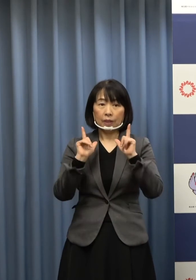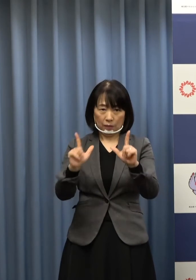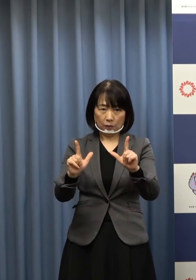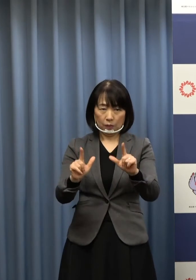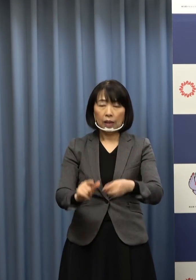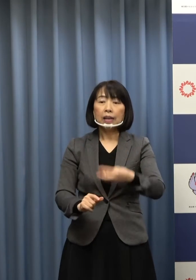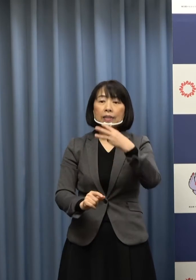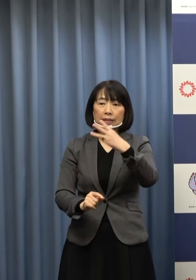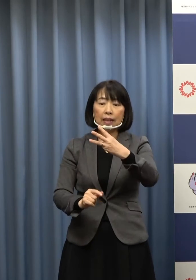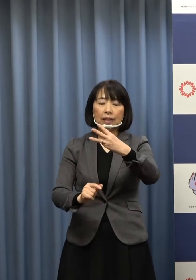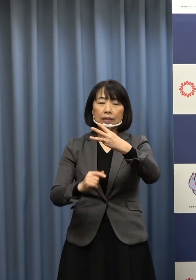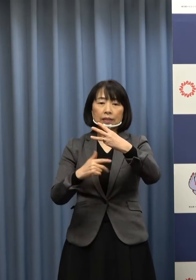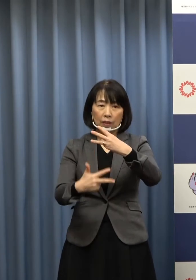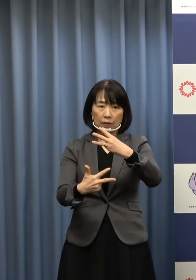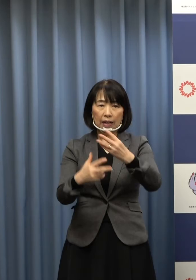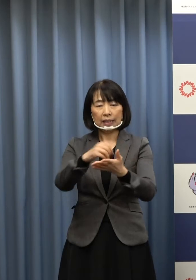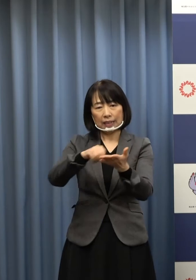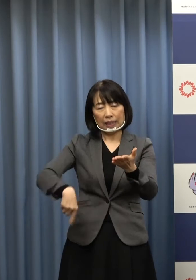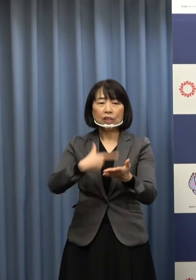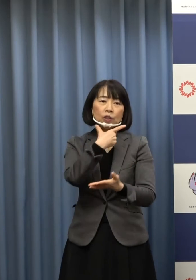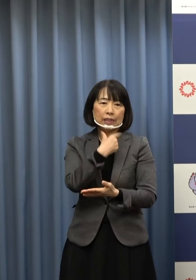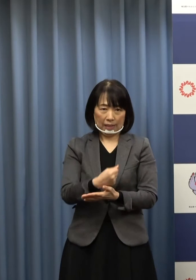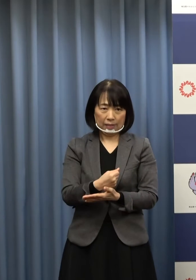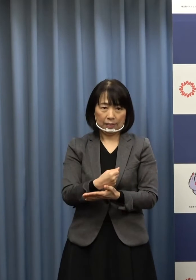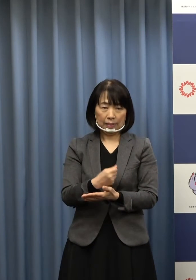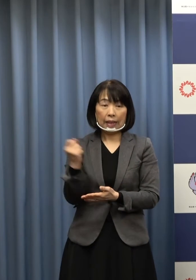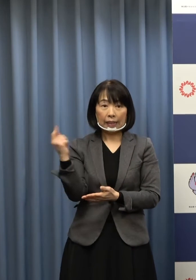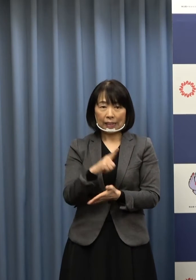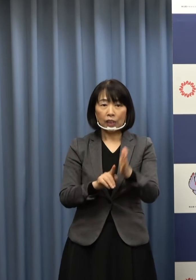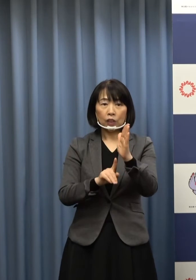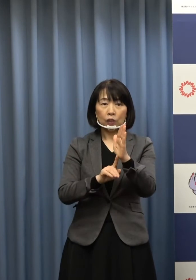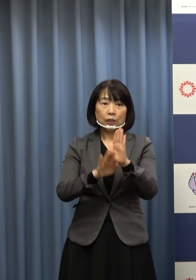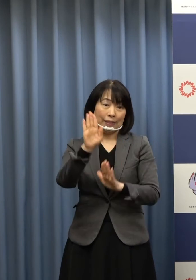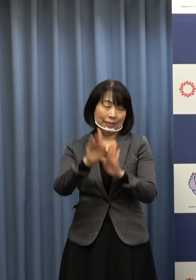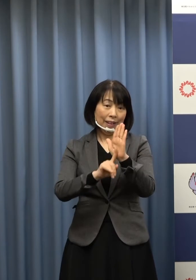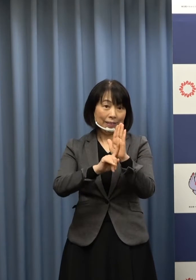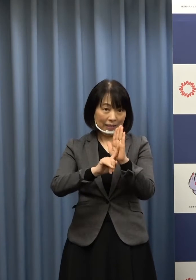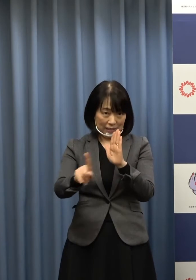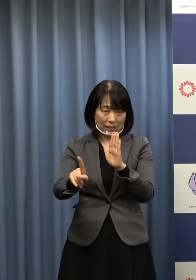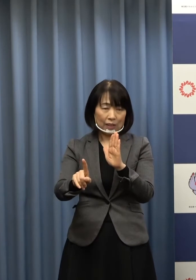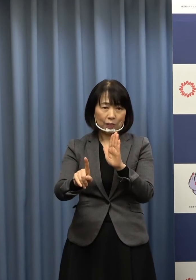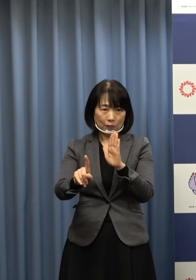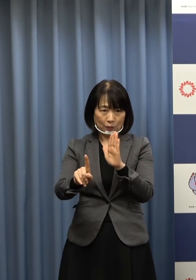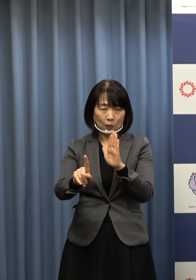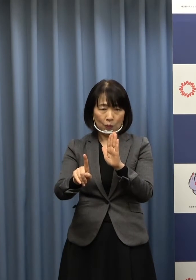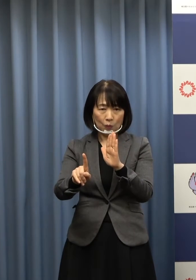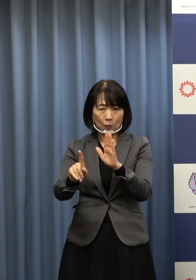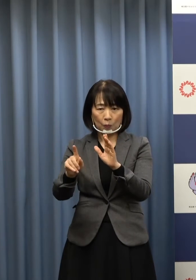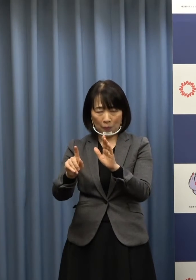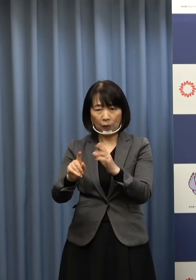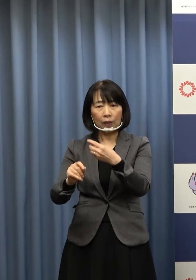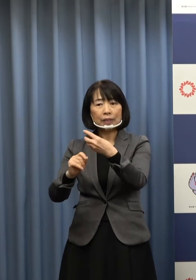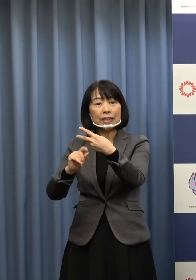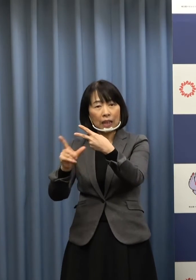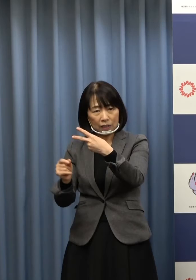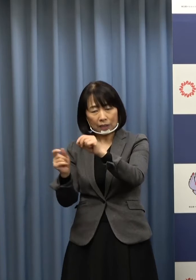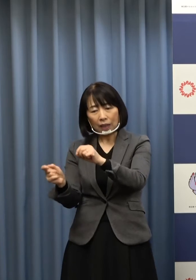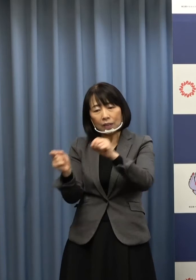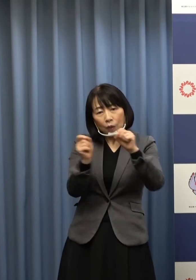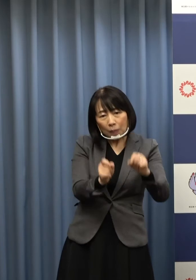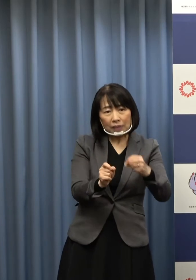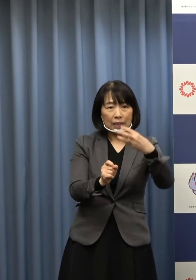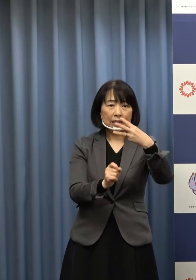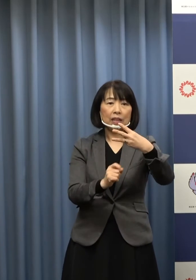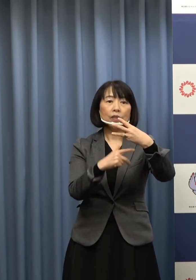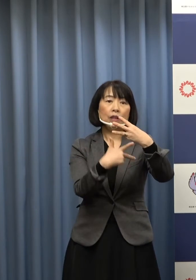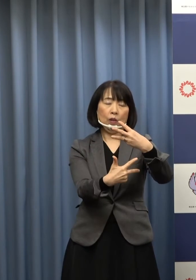解除をぜひしたいと思います。緊急事態宣言を一回更新してですね、多くの皆さんが3月7